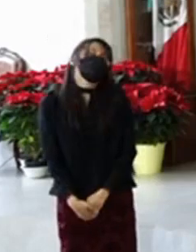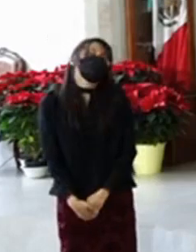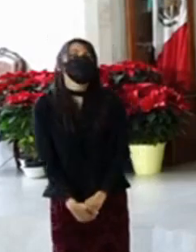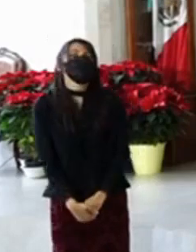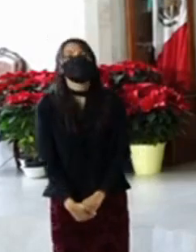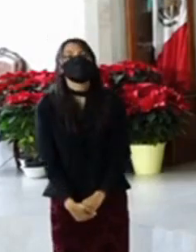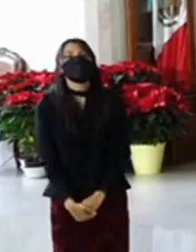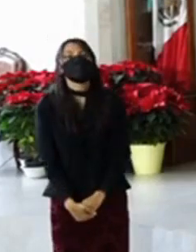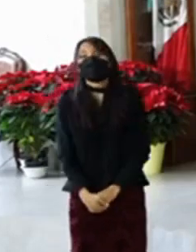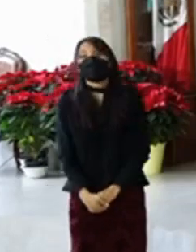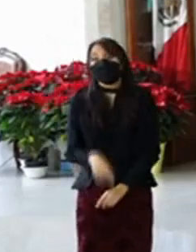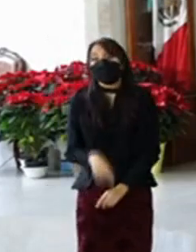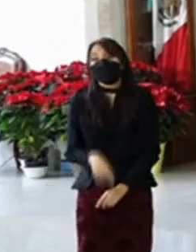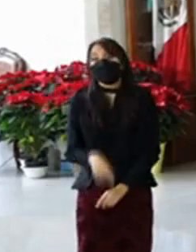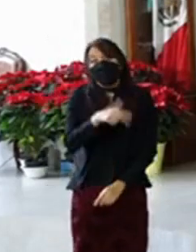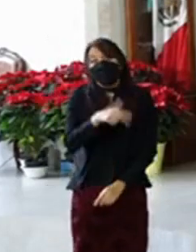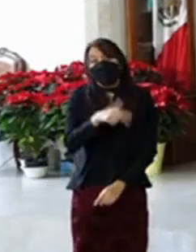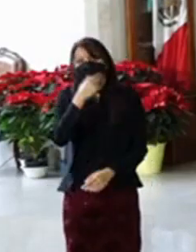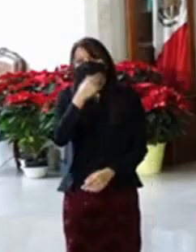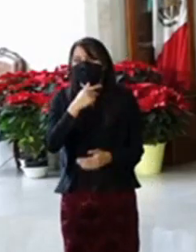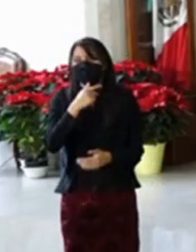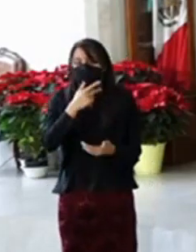dice el apóstol San Pablo, inspirado